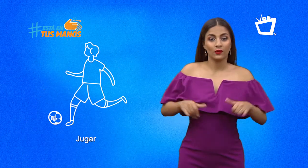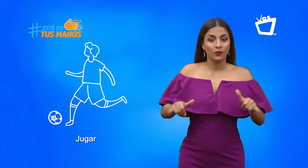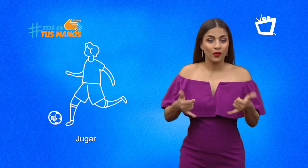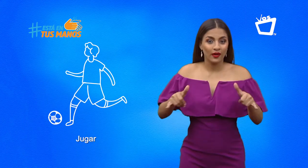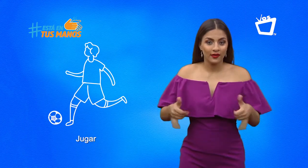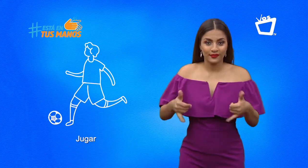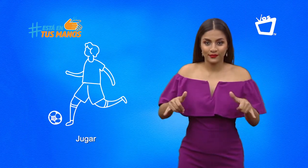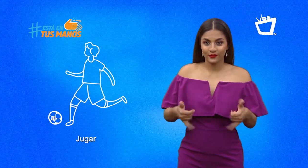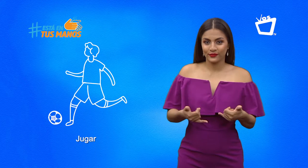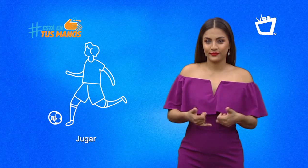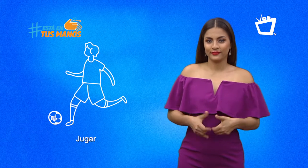jugar